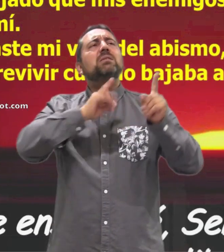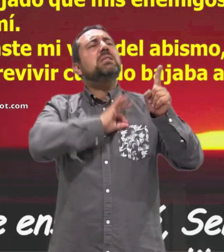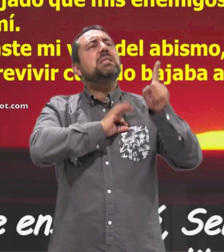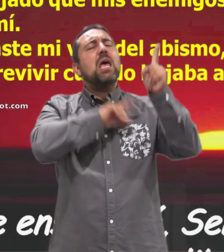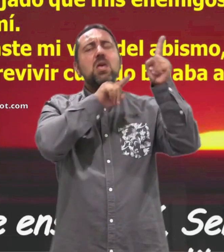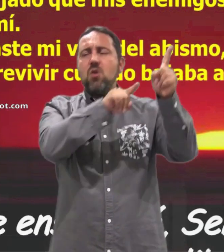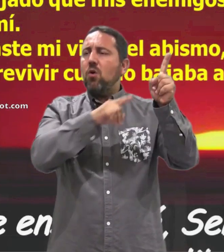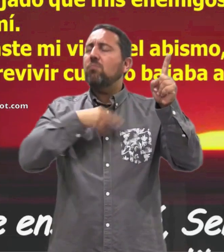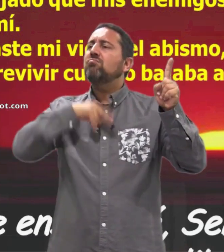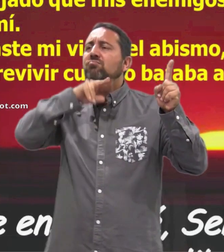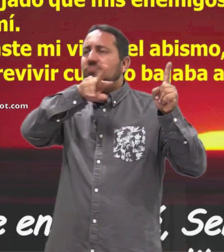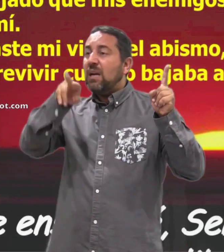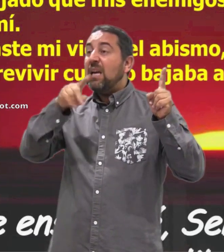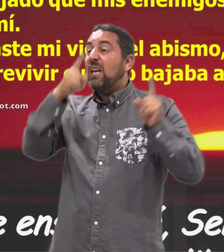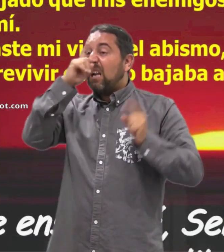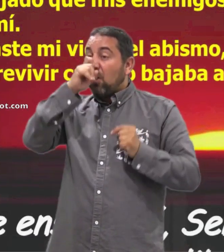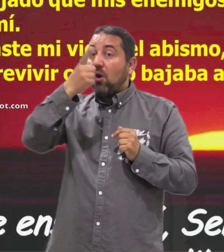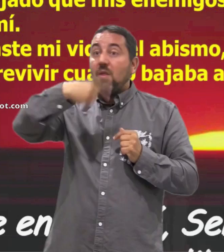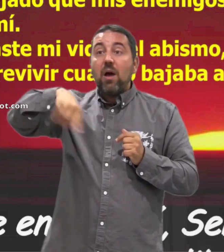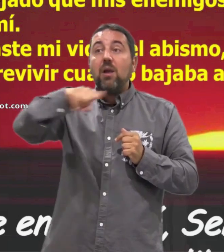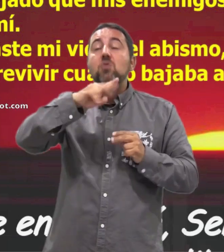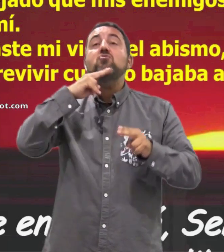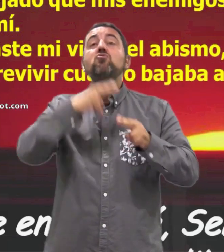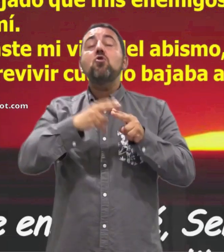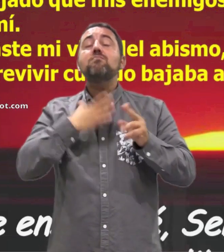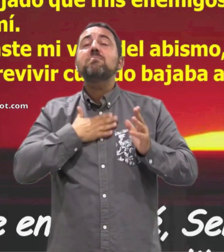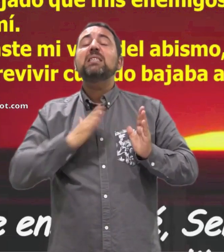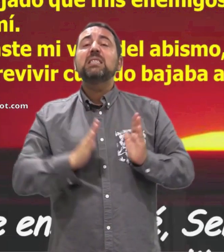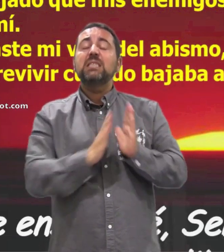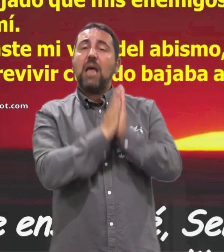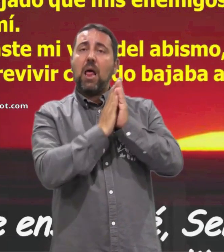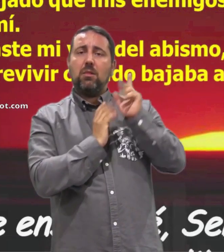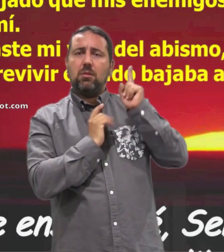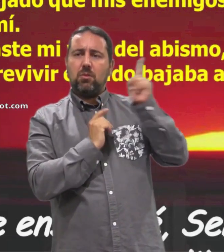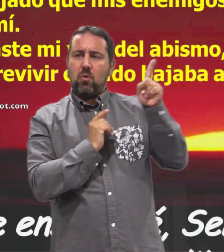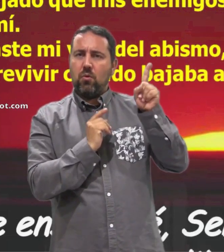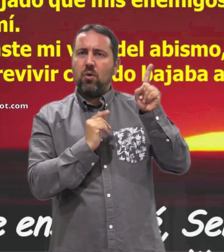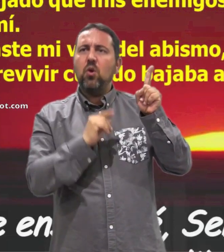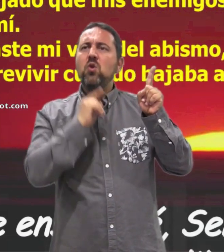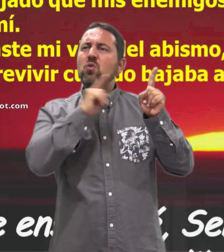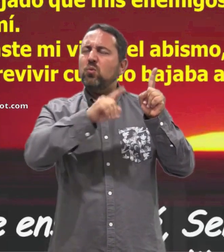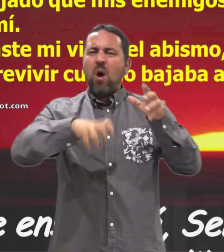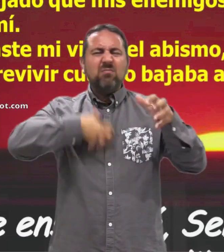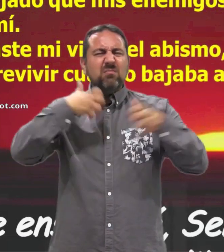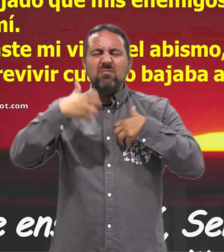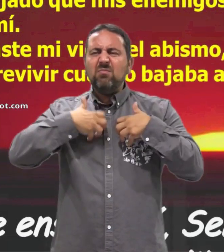Tañed para el Señor, fieles suyos, celebrad el recuerdo de su nombre